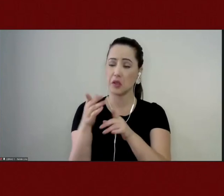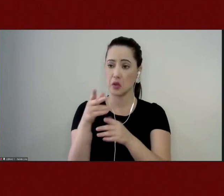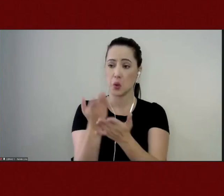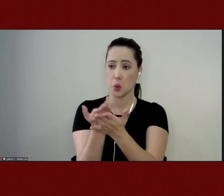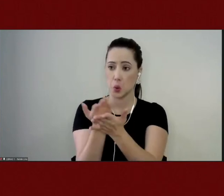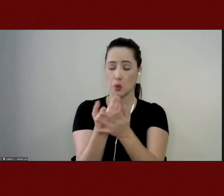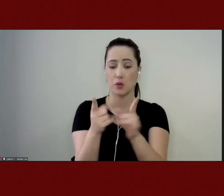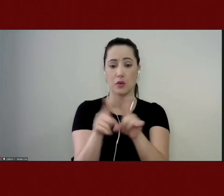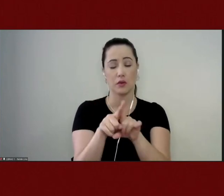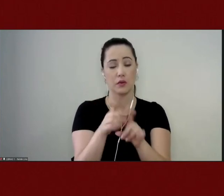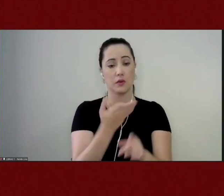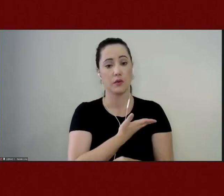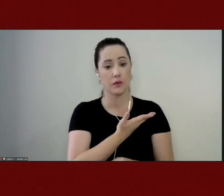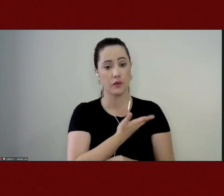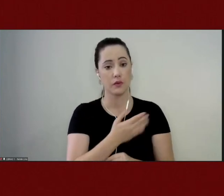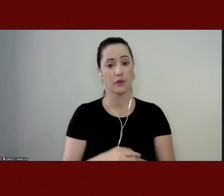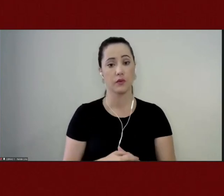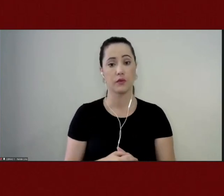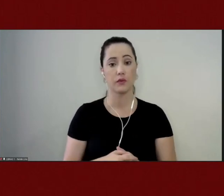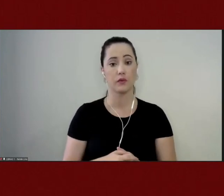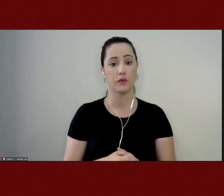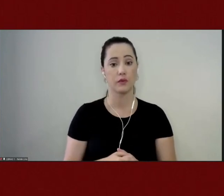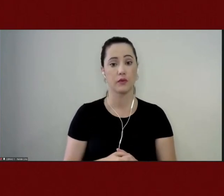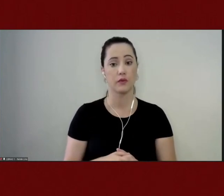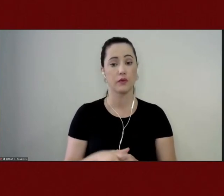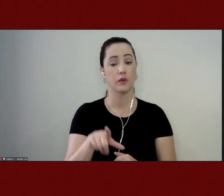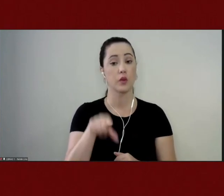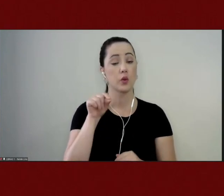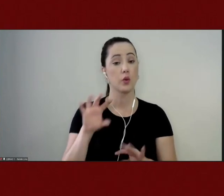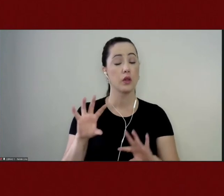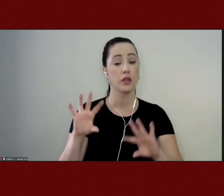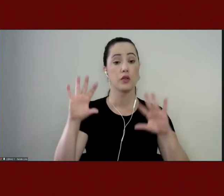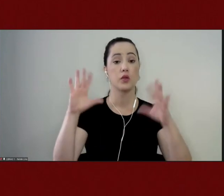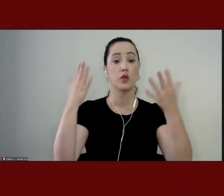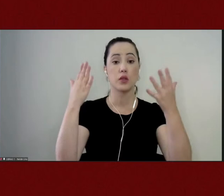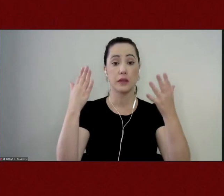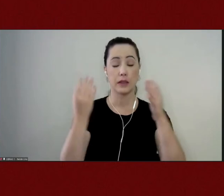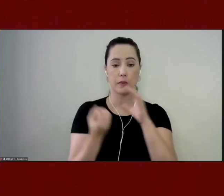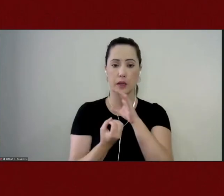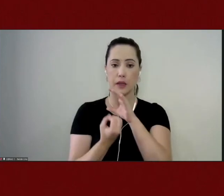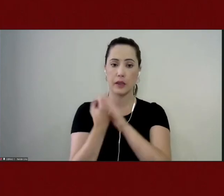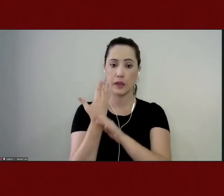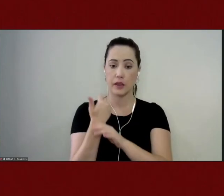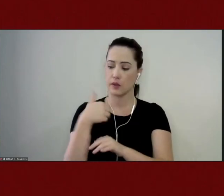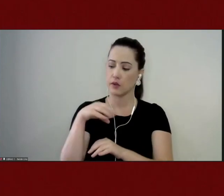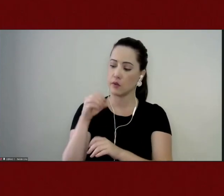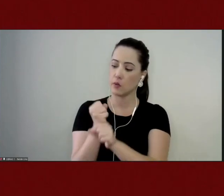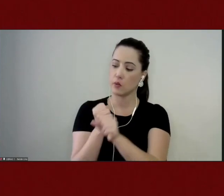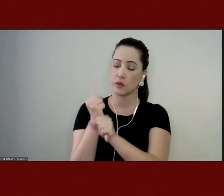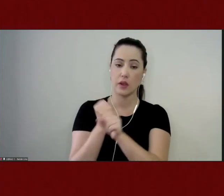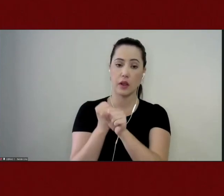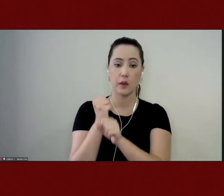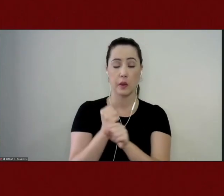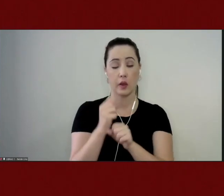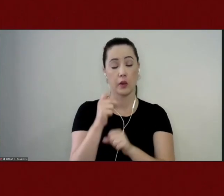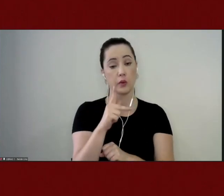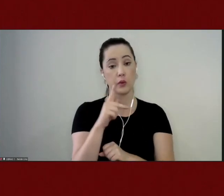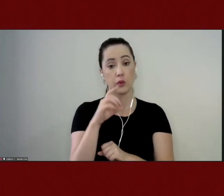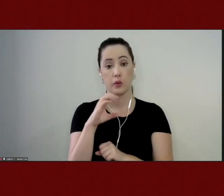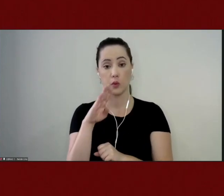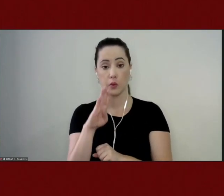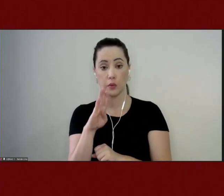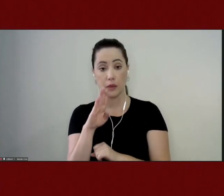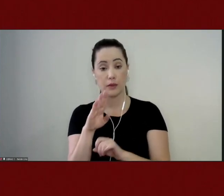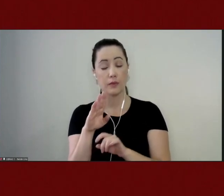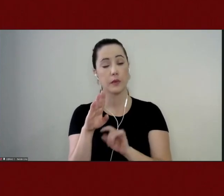A escolha de lembrar ou celebrar o centenário da fundação do Partido Comunista Brasileiro, não só como a